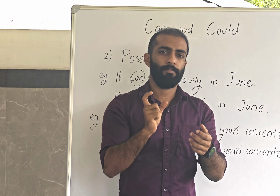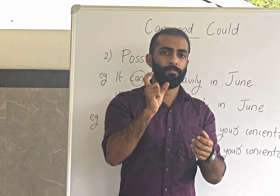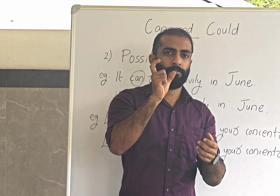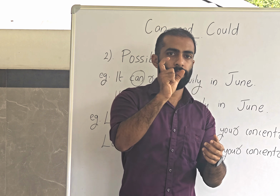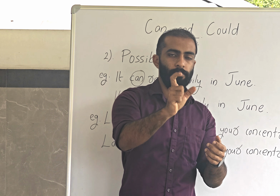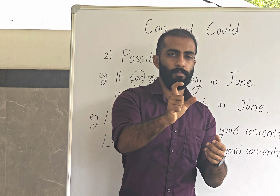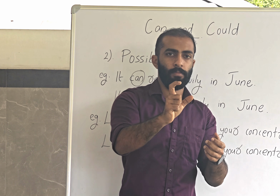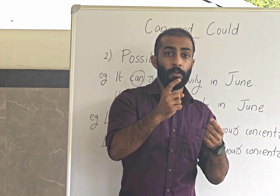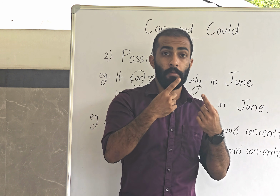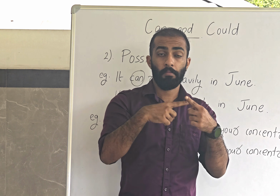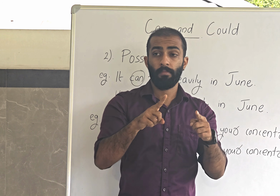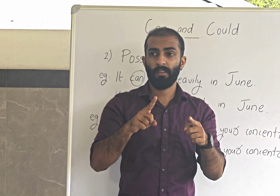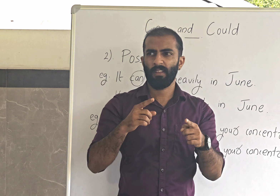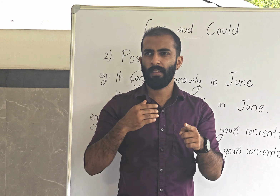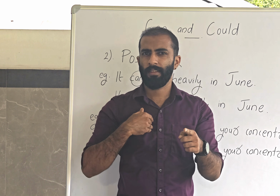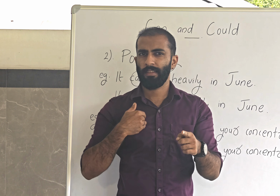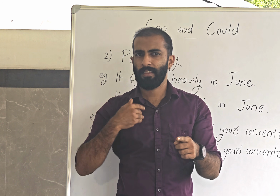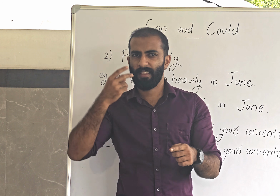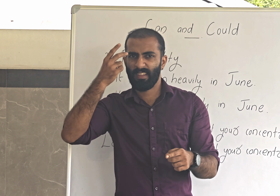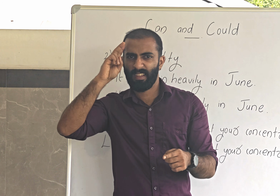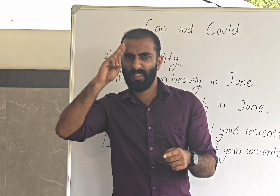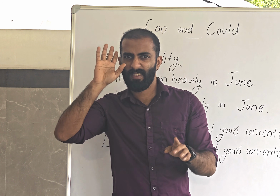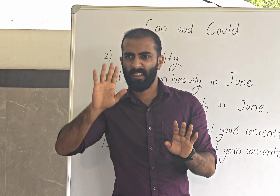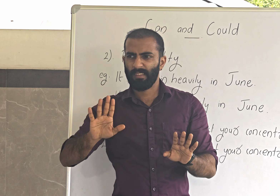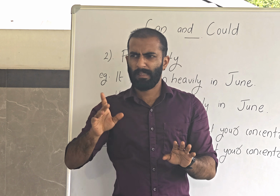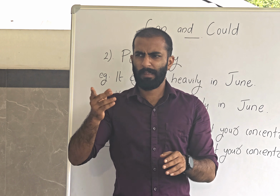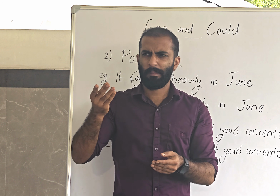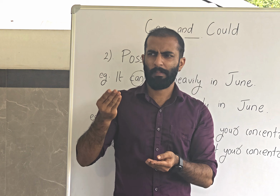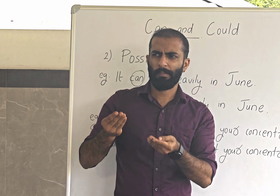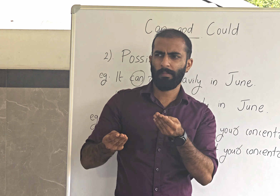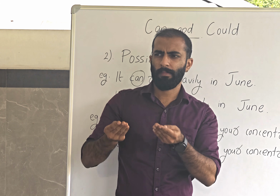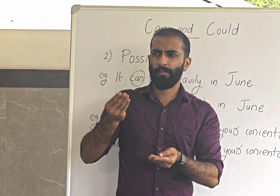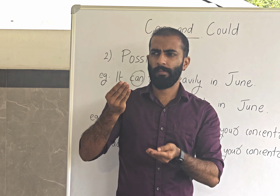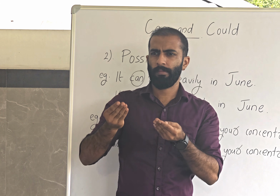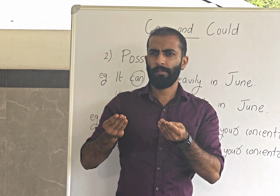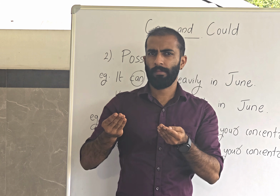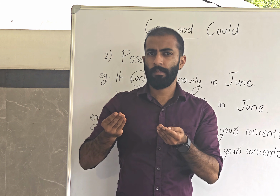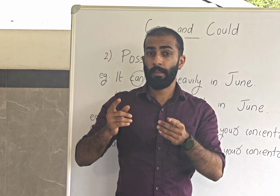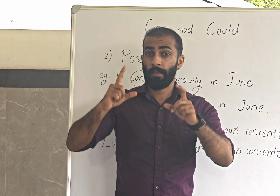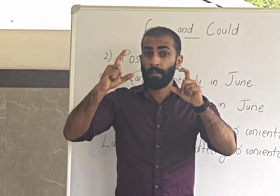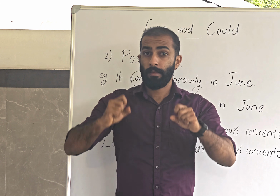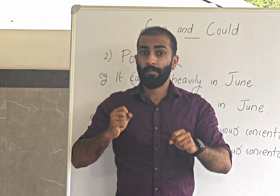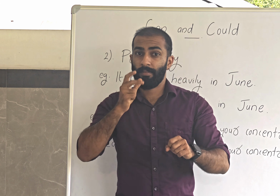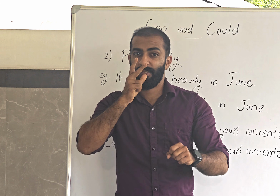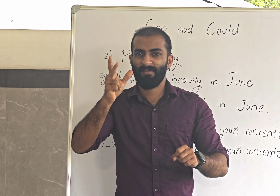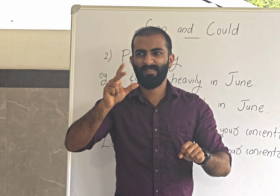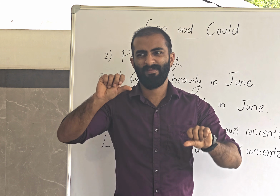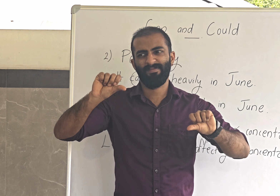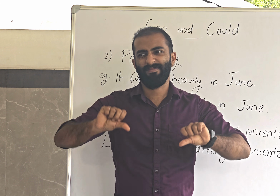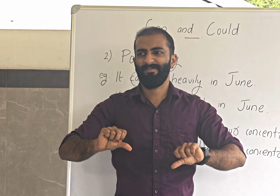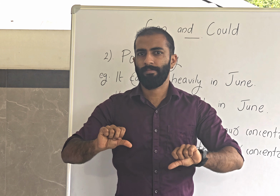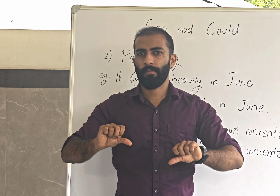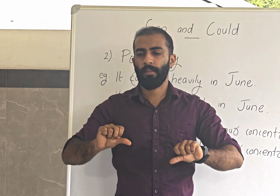ക്യാൻ ഉപയോഗിക്കാൻ കഴിയും. എന്നാൽ നമുക്ക് കൺഫ്യൂഷനുള്ള, അതായത് നമുക്ക് ഉറപ്പില്ലാത്ത കാര്യങ്ങളിൽ